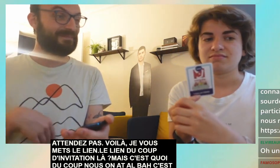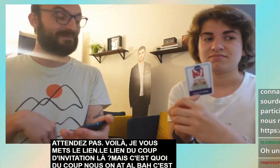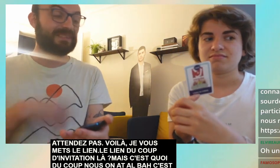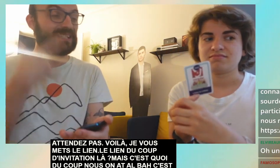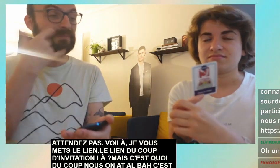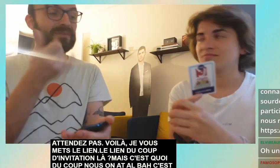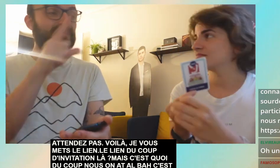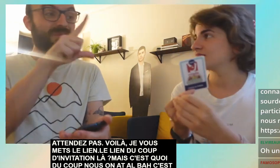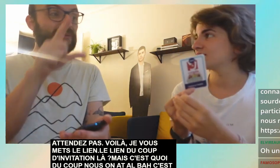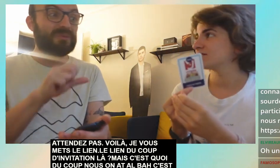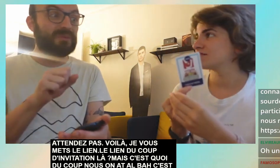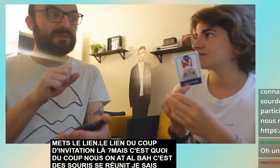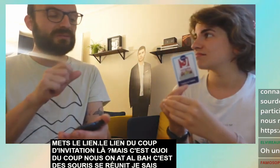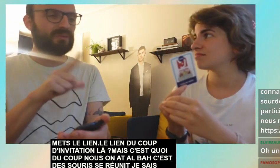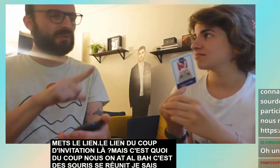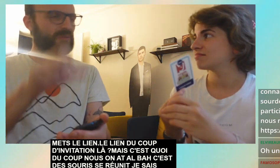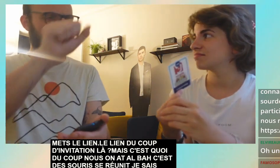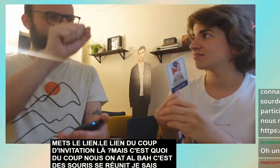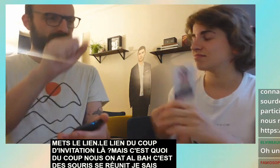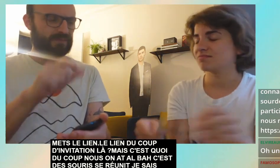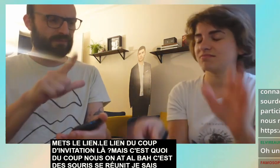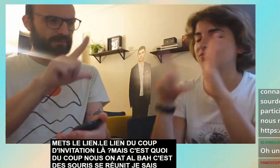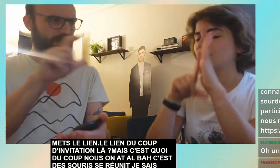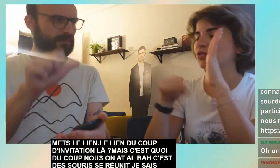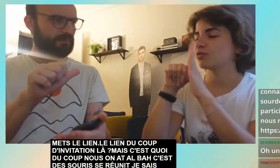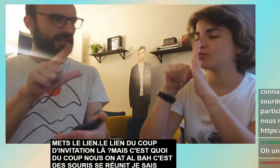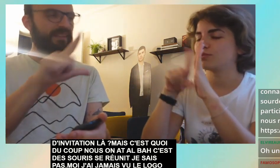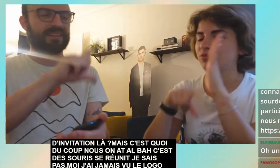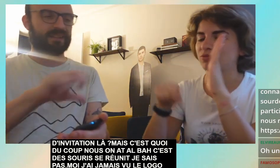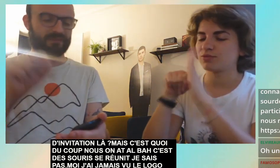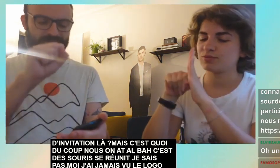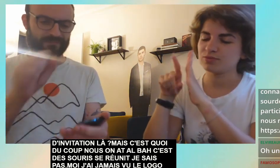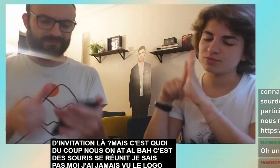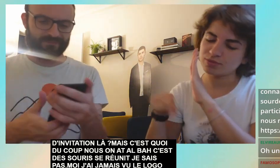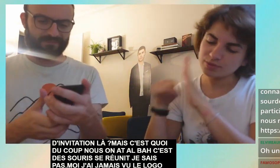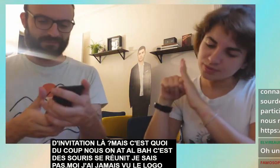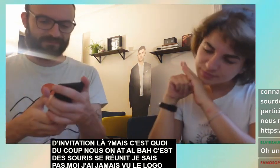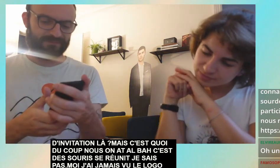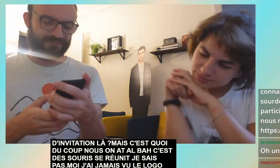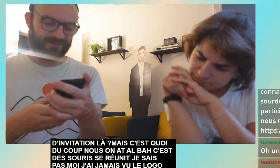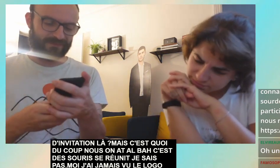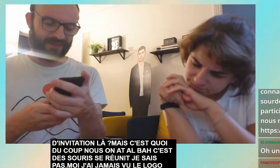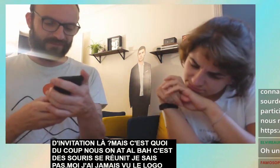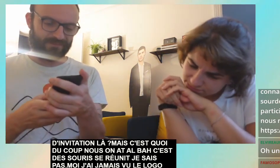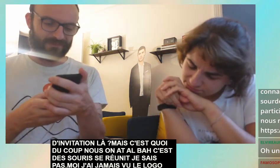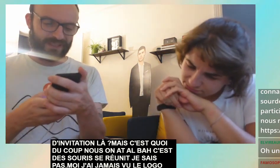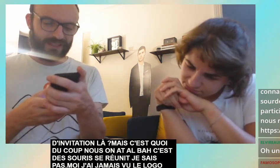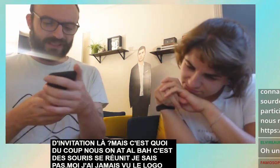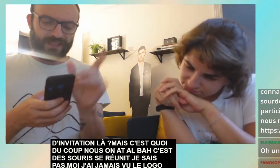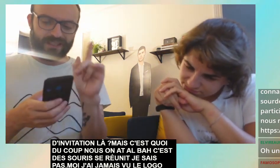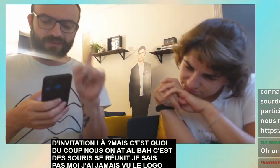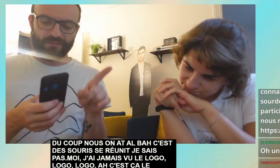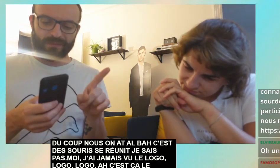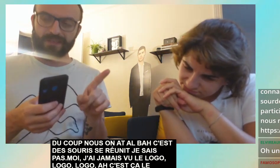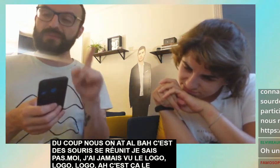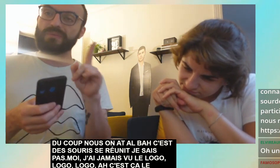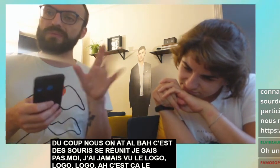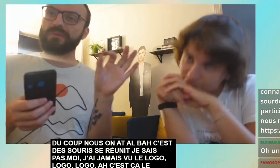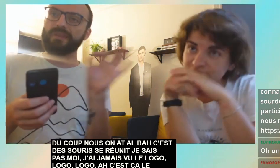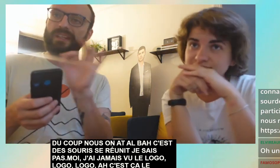Moi j'ai jamais vu le logo. Ah c'est ça le logo. Voilà. Et je vous mets du coup le lien